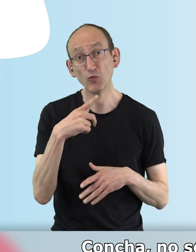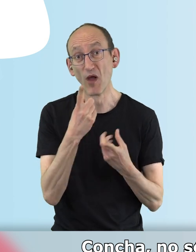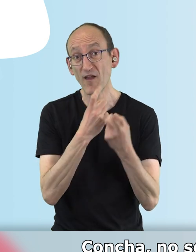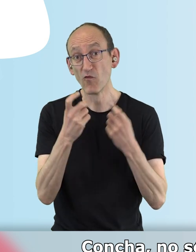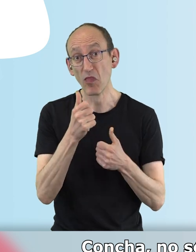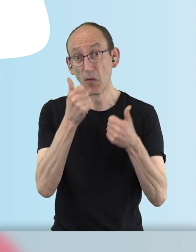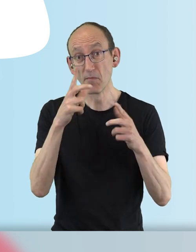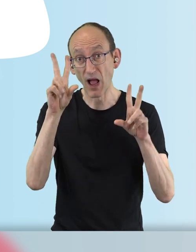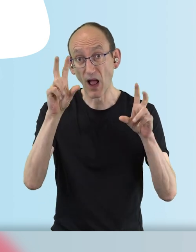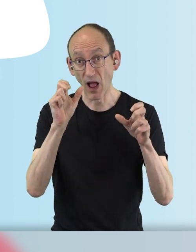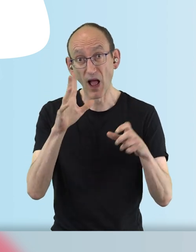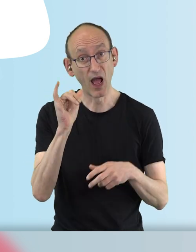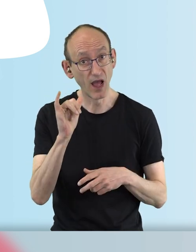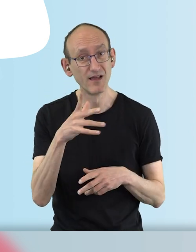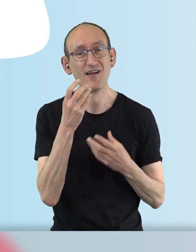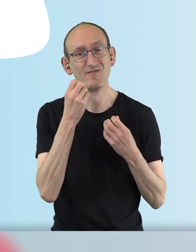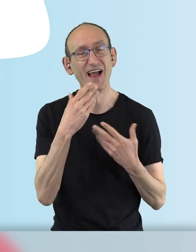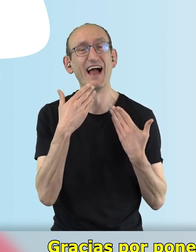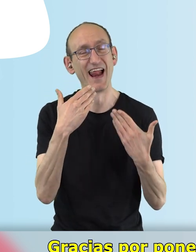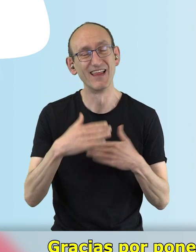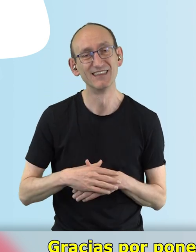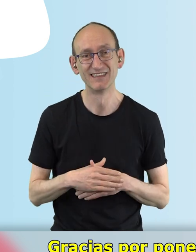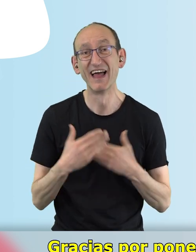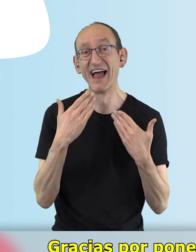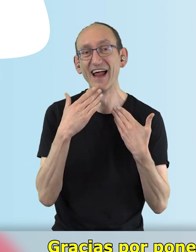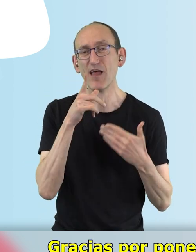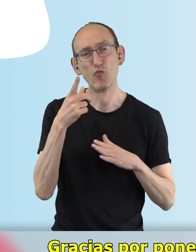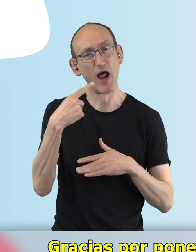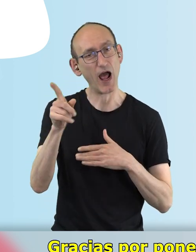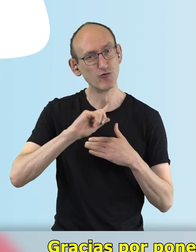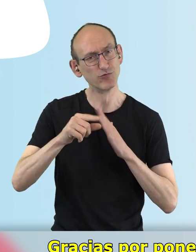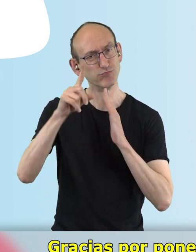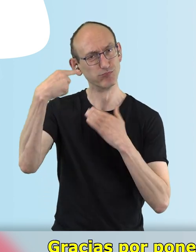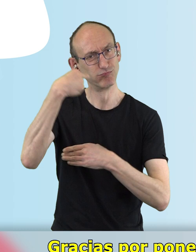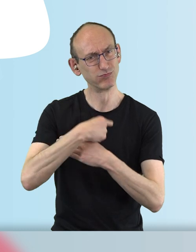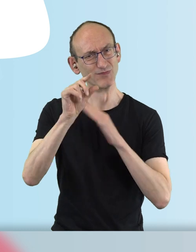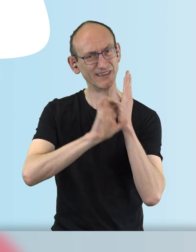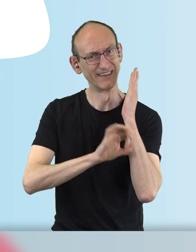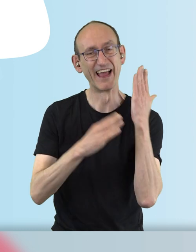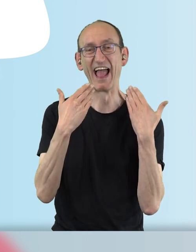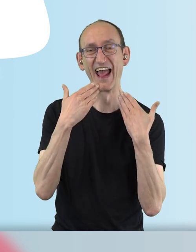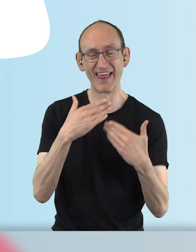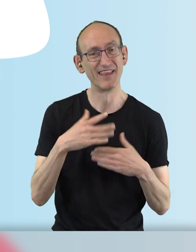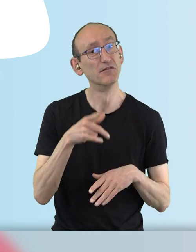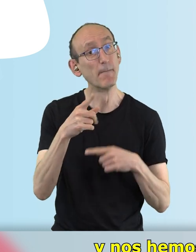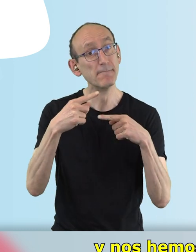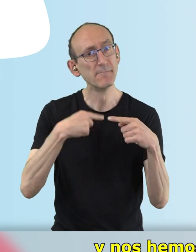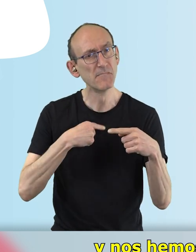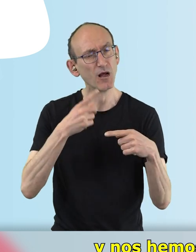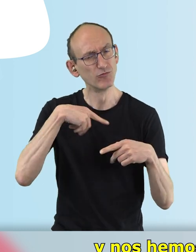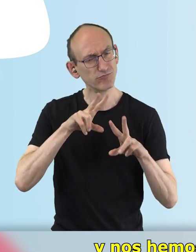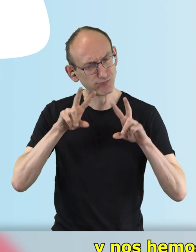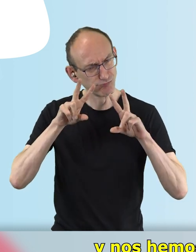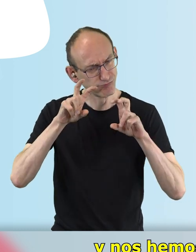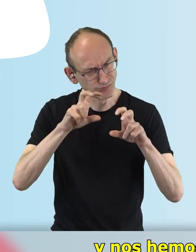tienes más información al respecto. Venga, muchas gracias. Gracias por ponernos deberes, Teresa. Ha sido recibir tu mensaje y